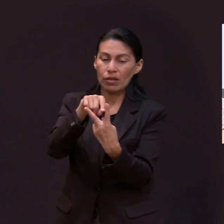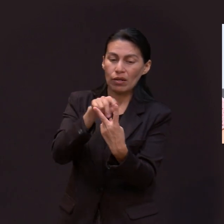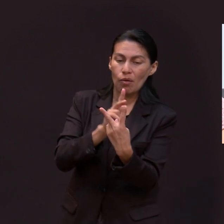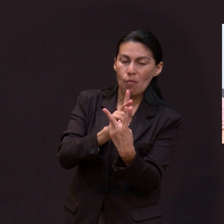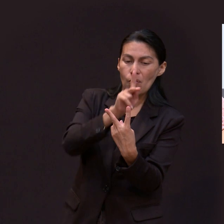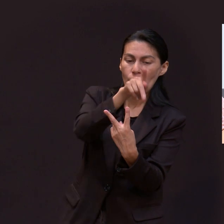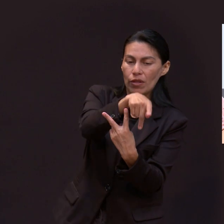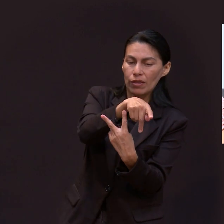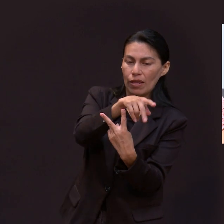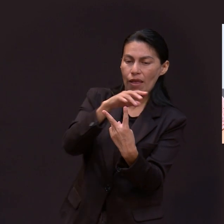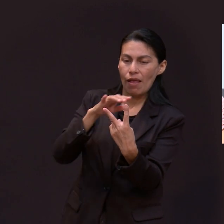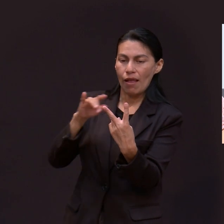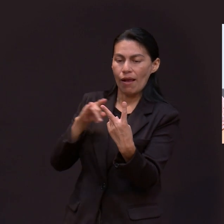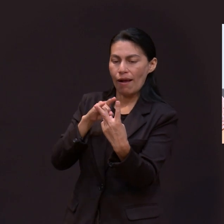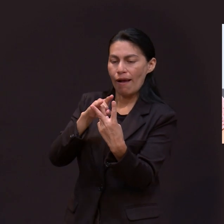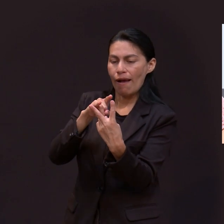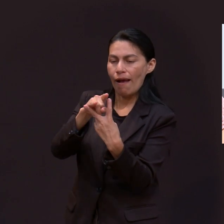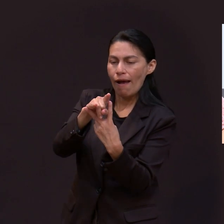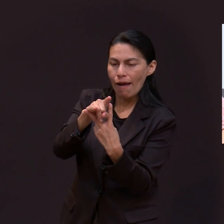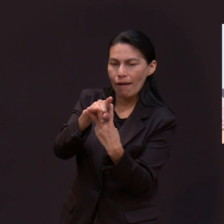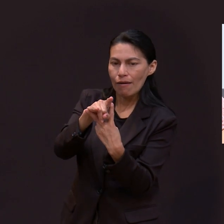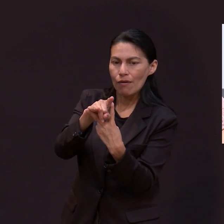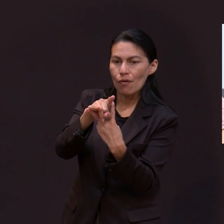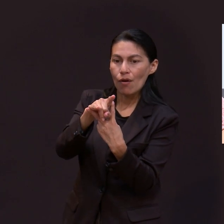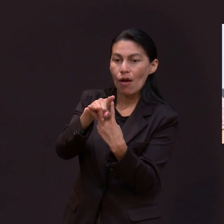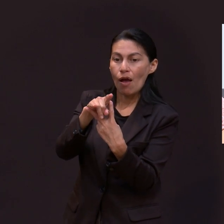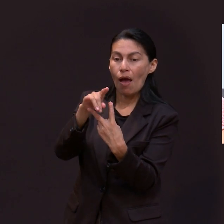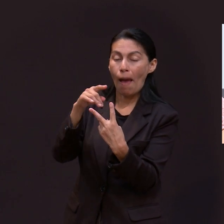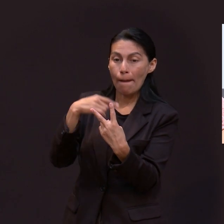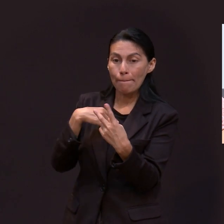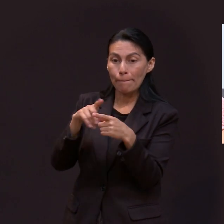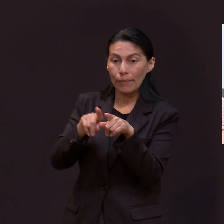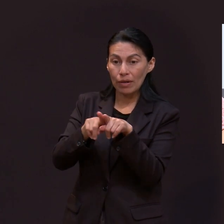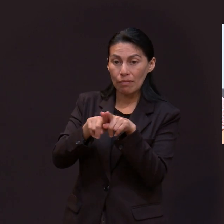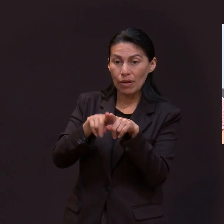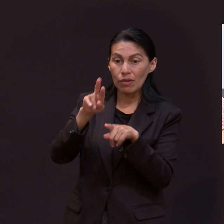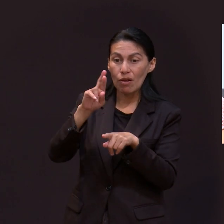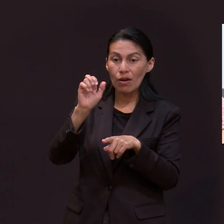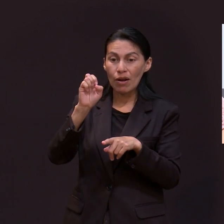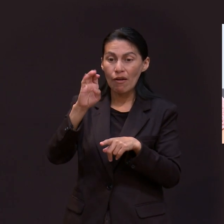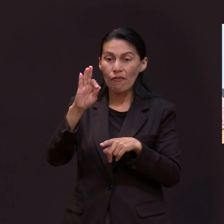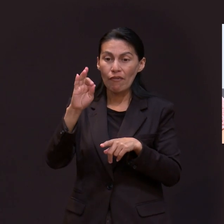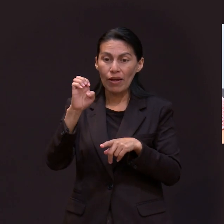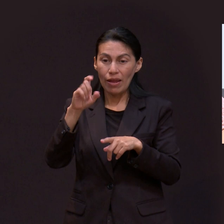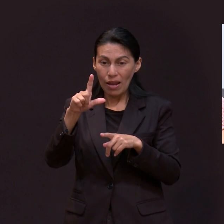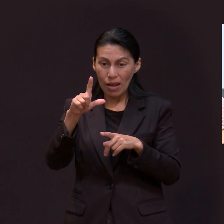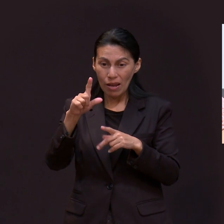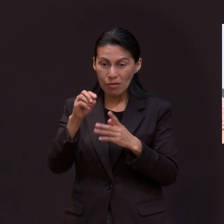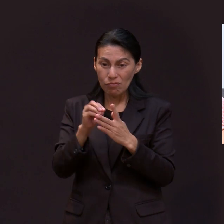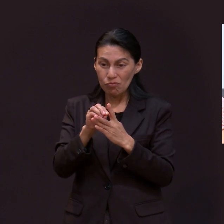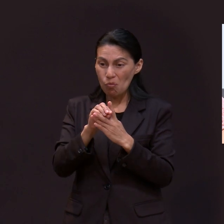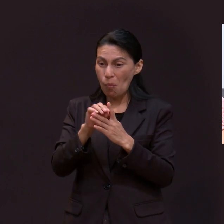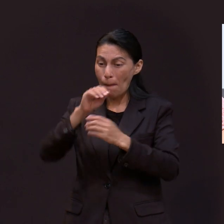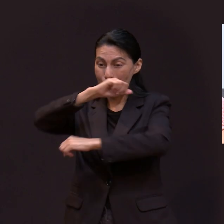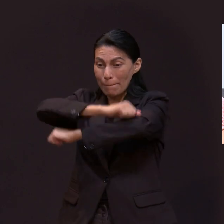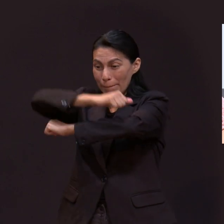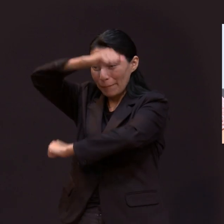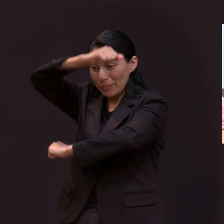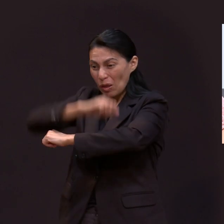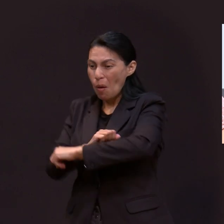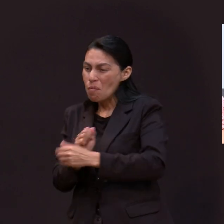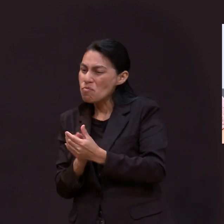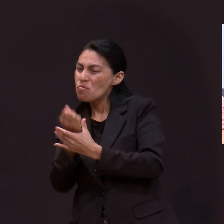agua pastor rafael salió por el parabrisas fue el único que se salvó que quedó vivo de los